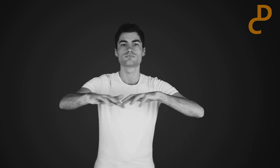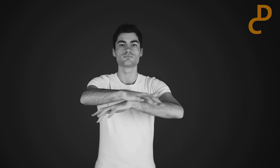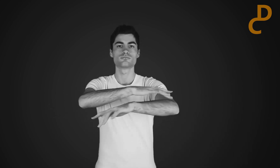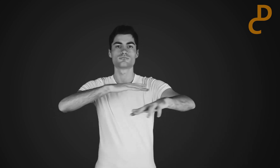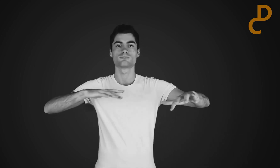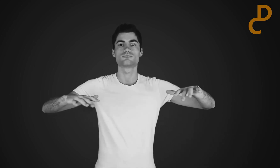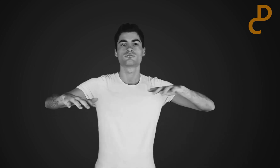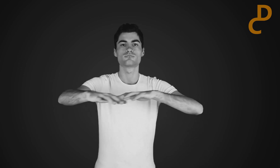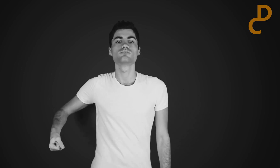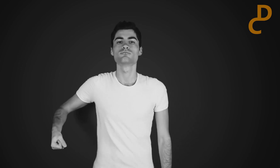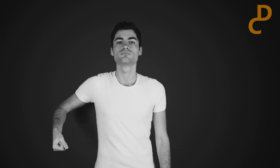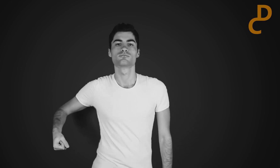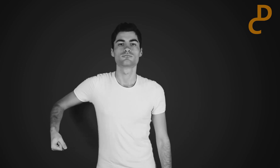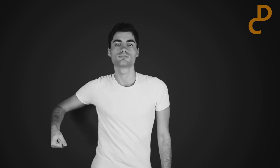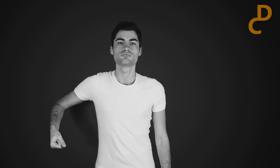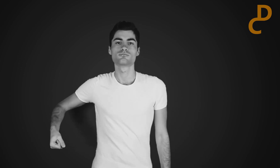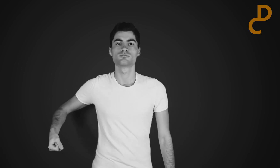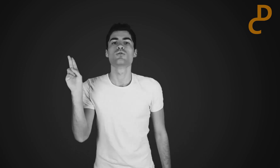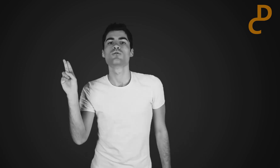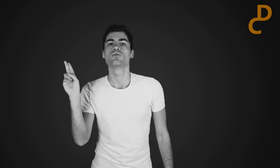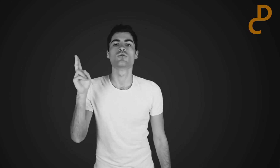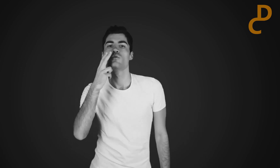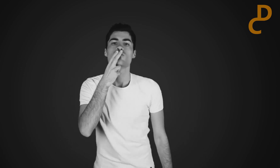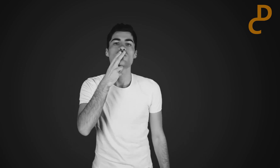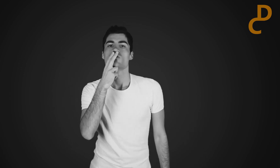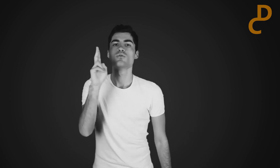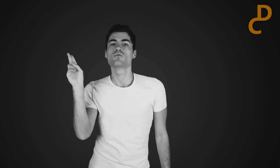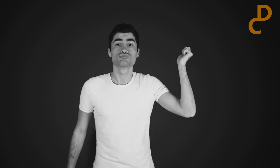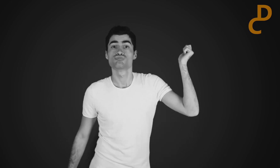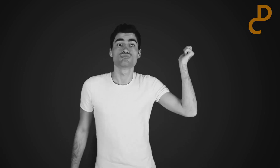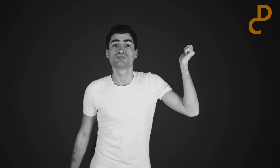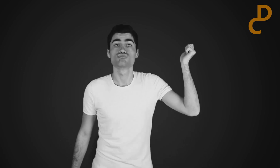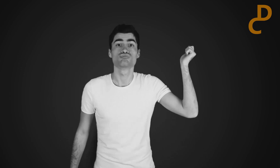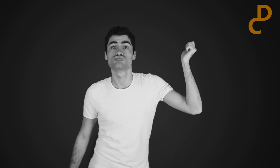Thank you.